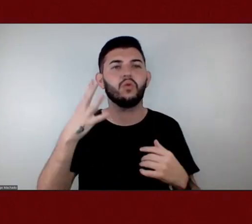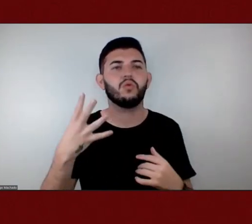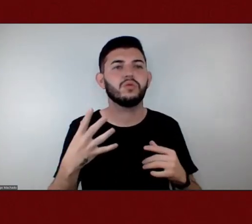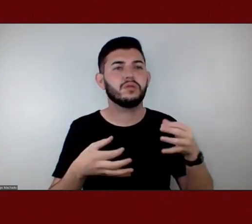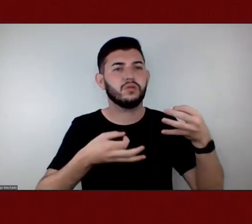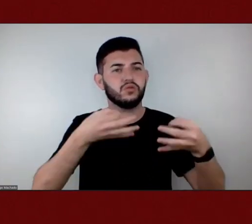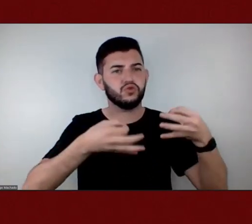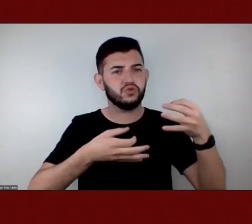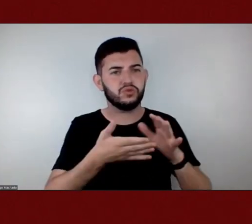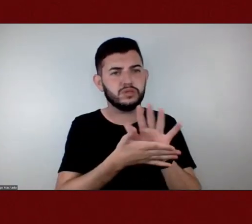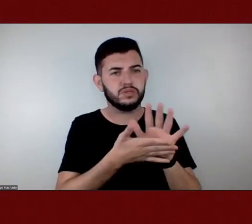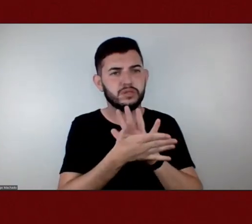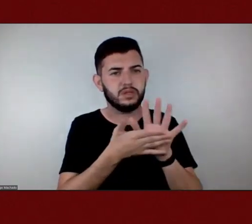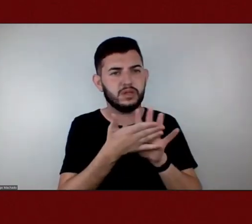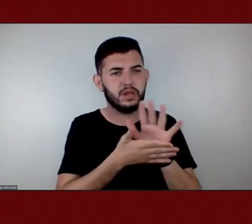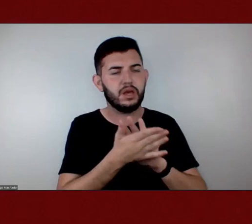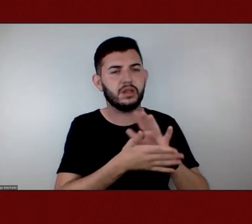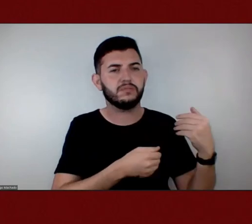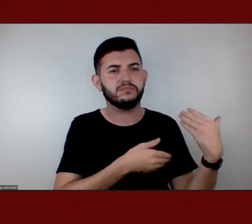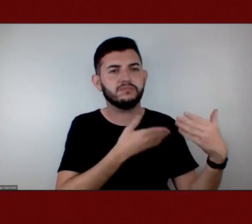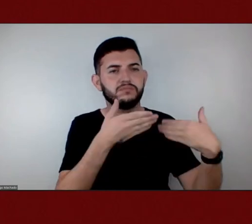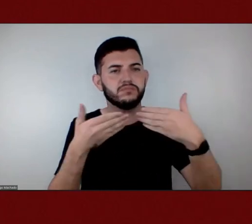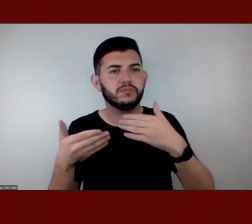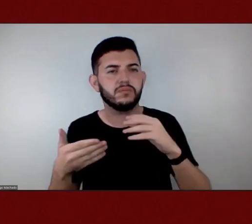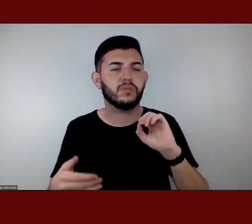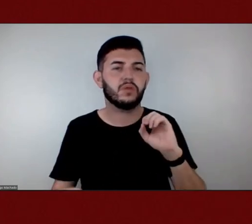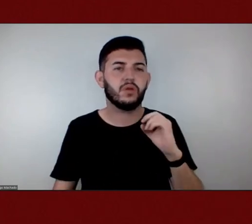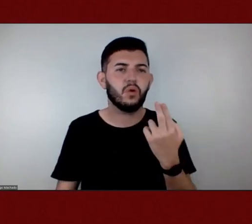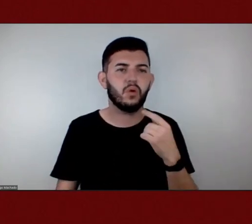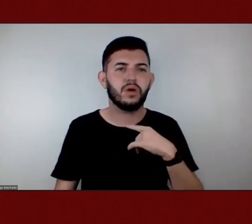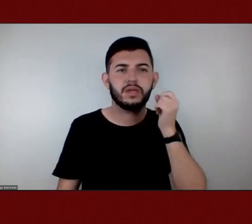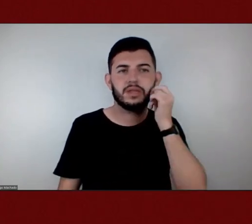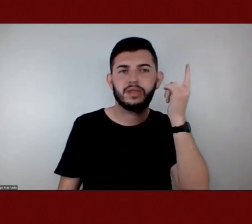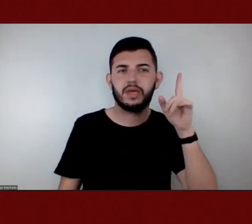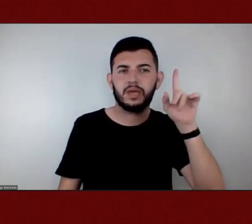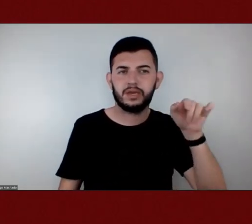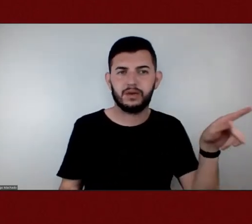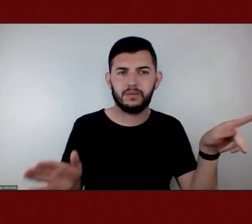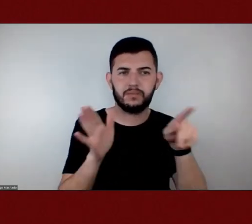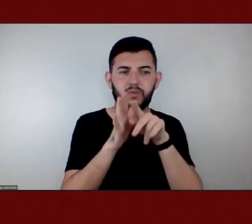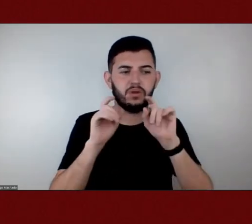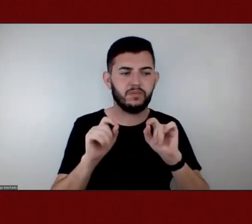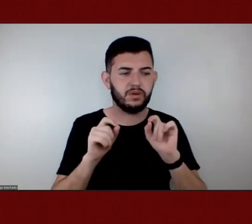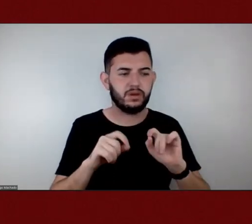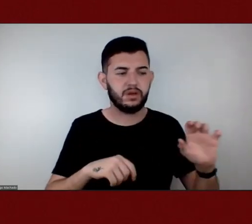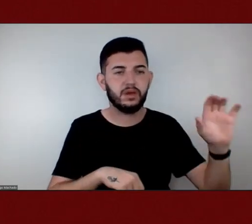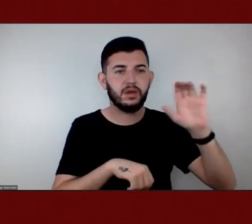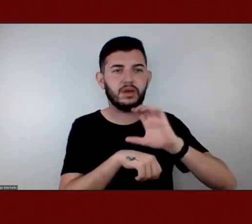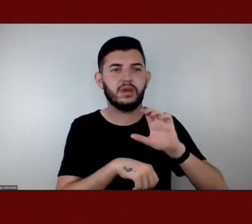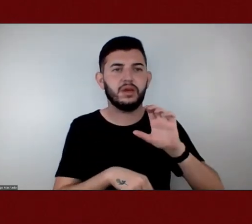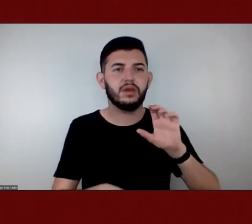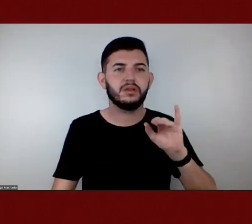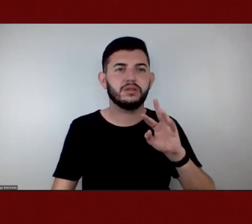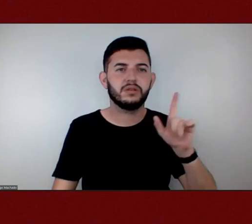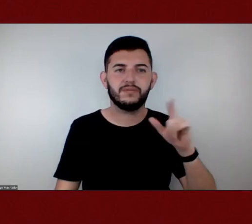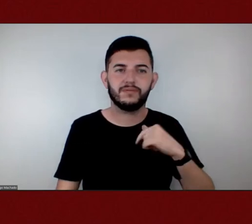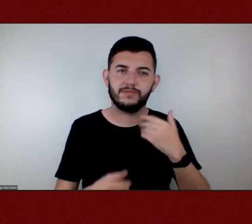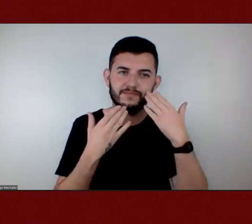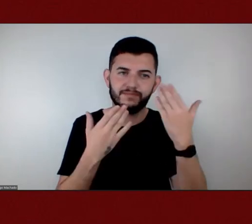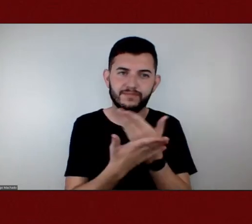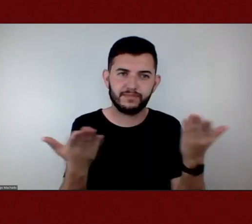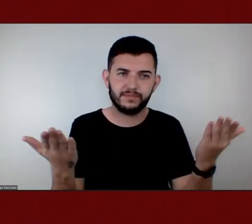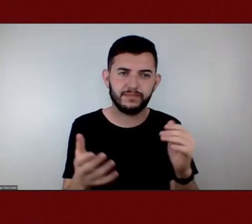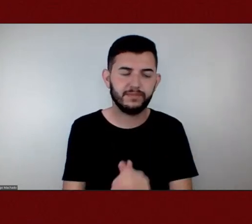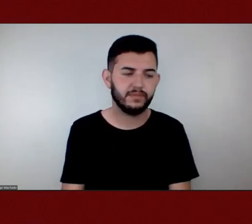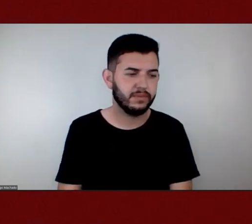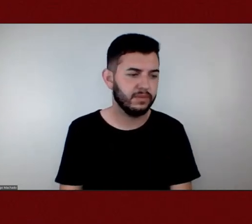justiça social duradoura e, menos ainda, ideia elevada de civilização. Muito obrigado.